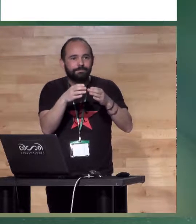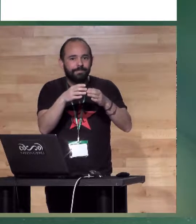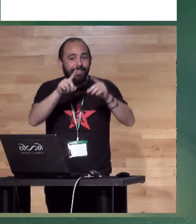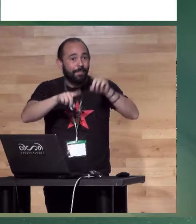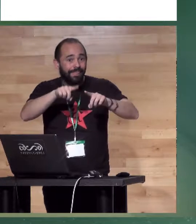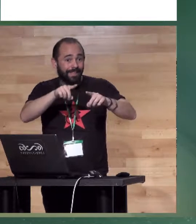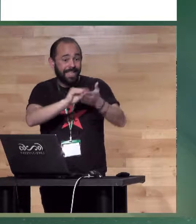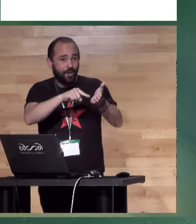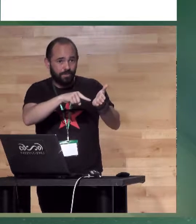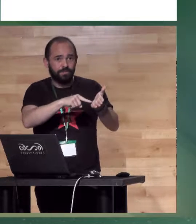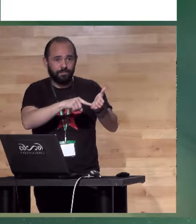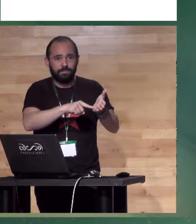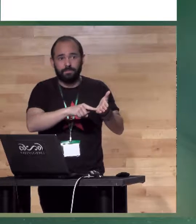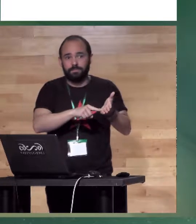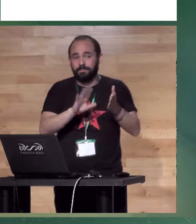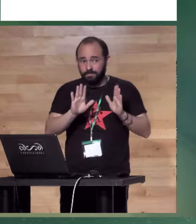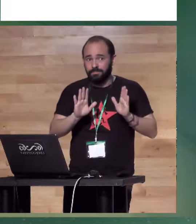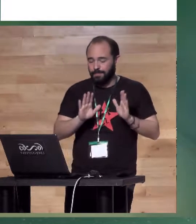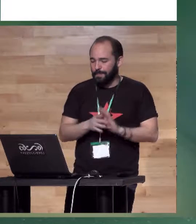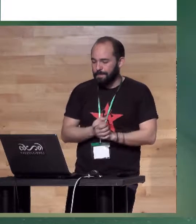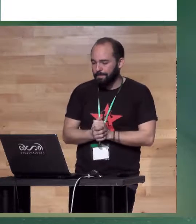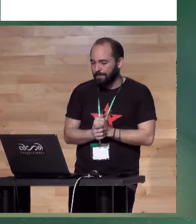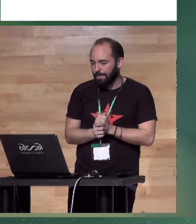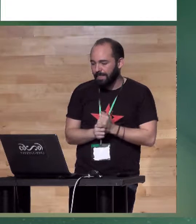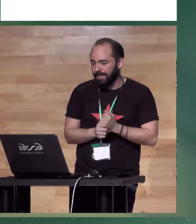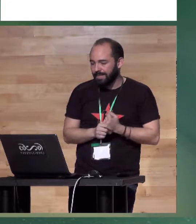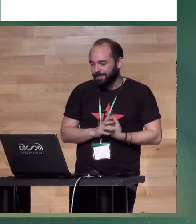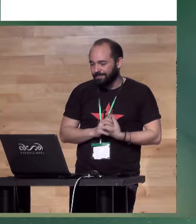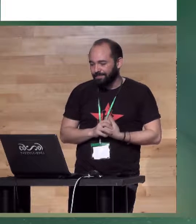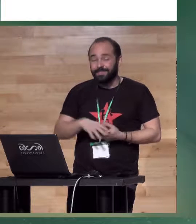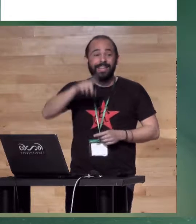del maquillaje? Depende de lo que diga el guión, ¿vale?